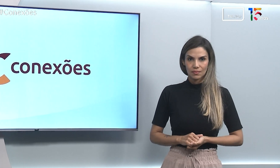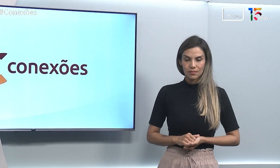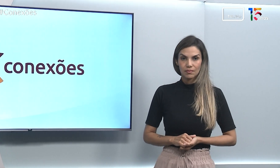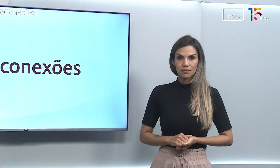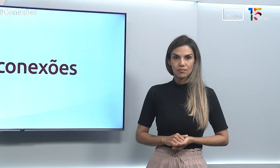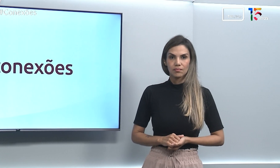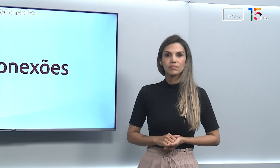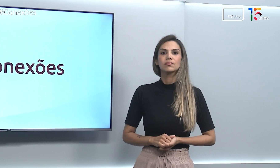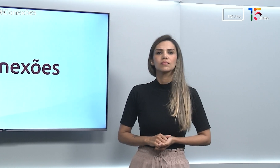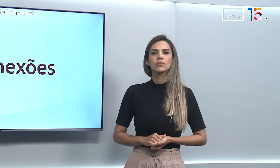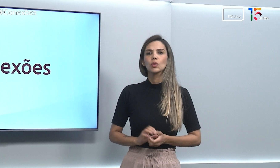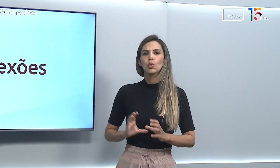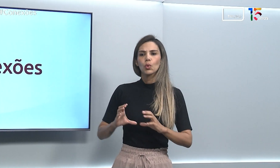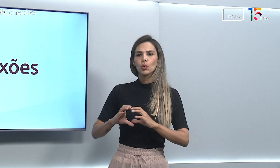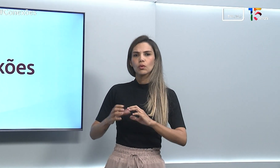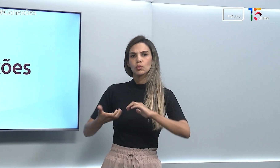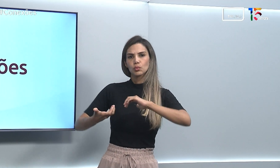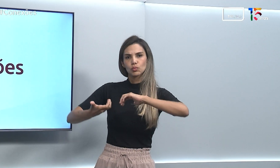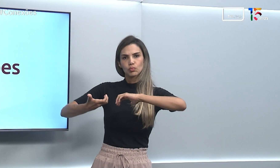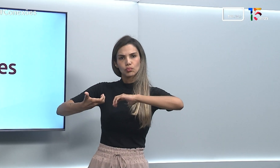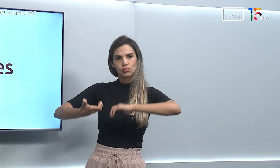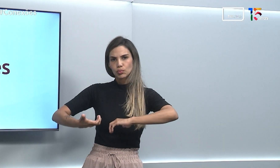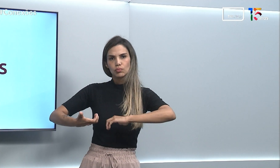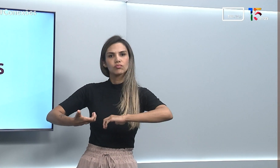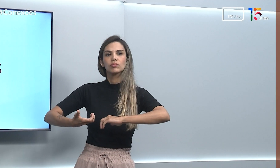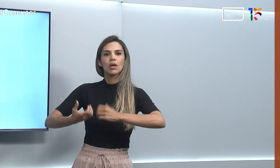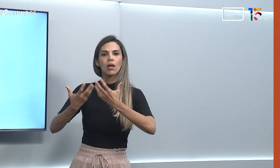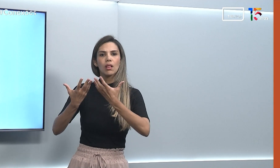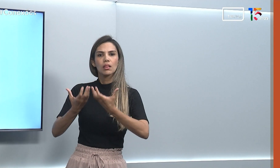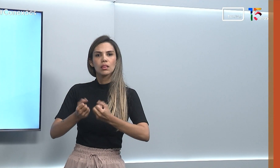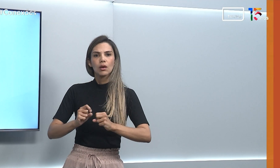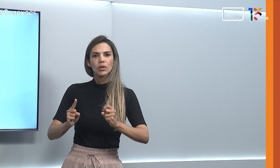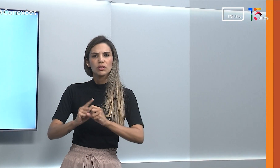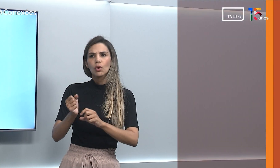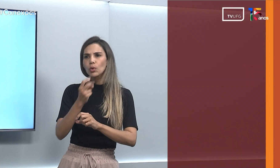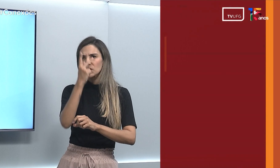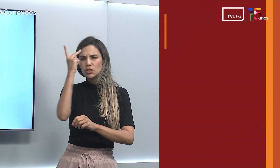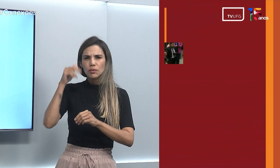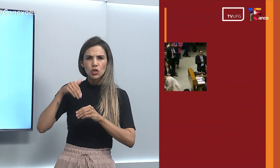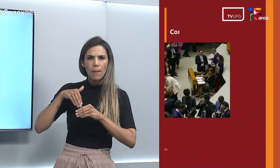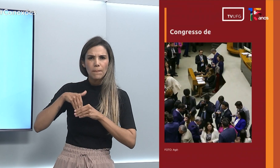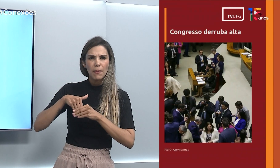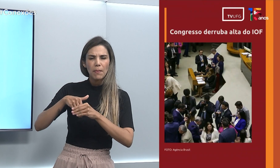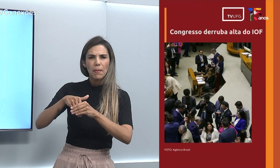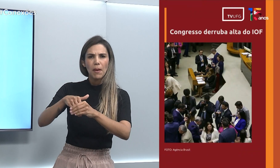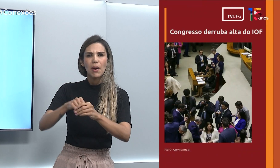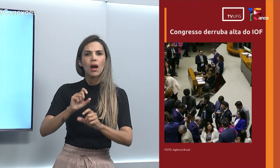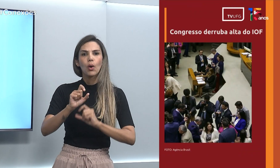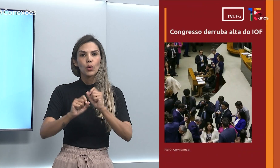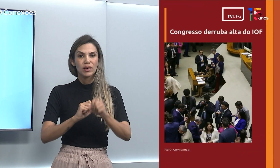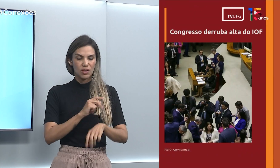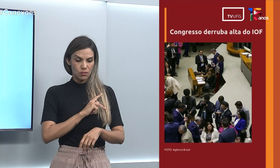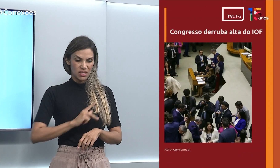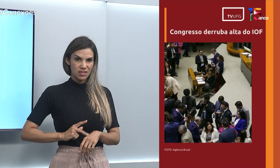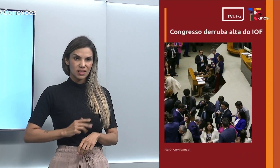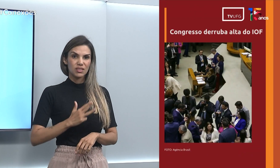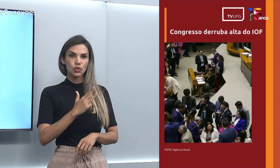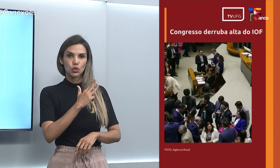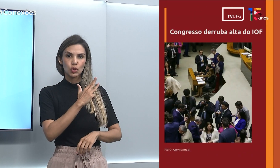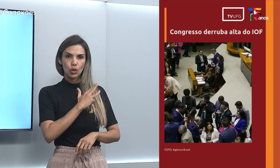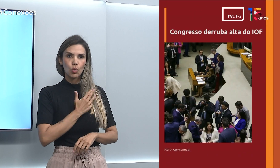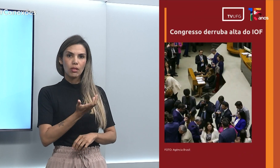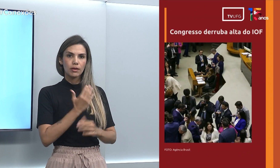O Congresso Nacional derrubou, com um placar expressivo, o decreto do presidente Lula que aumentava